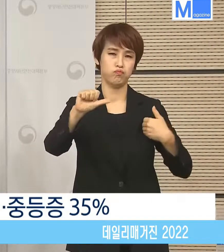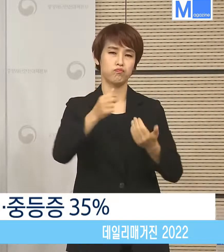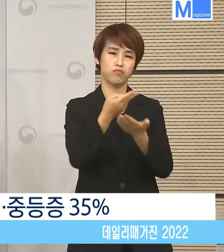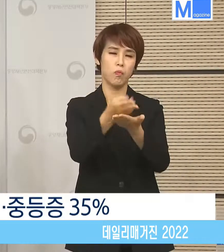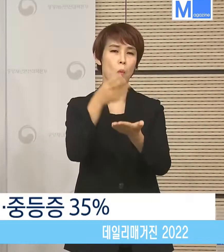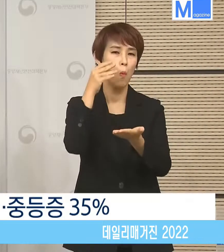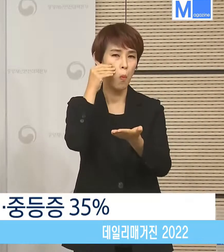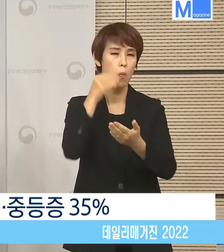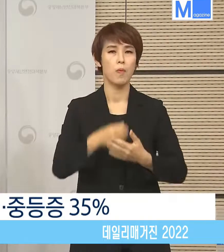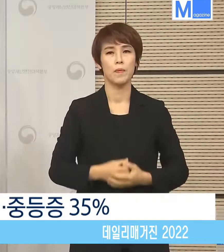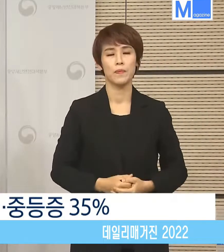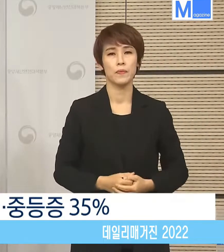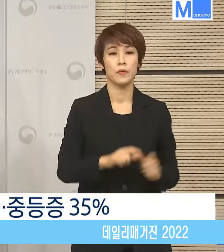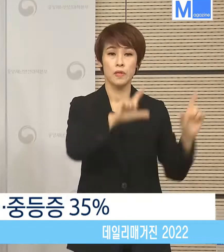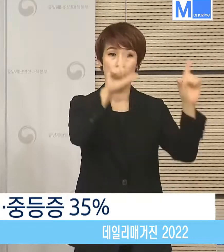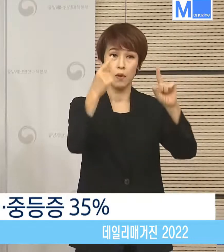있습니다.